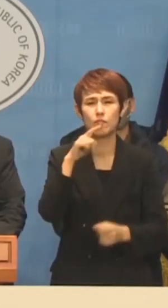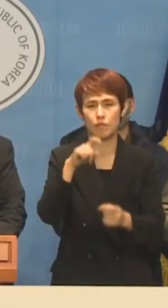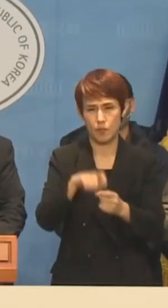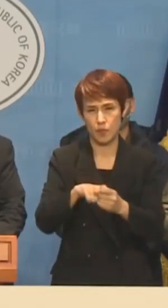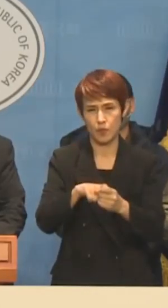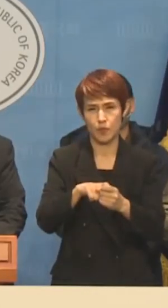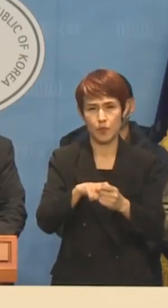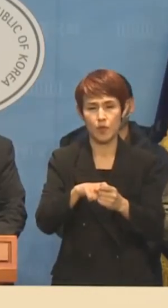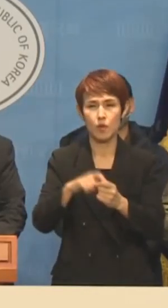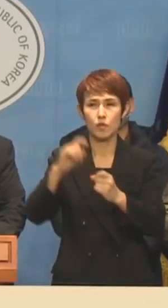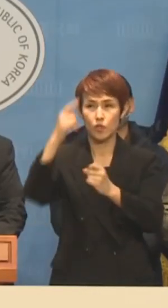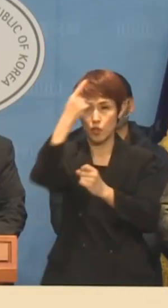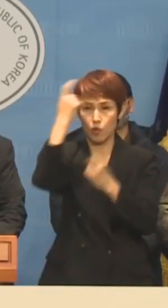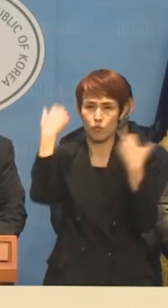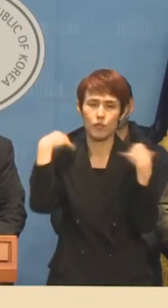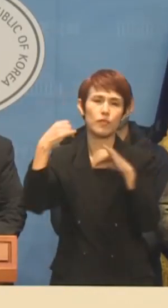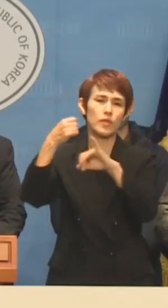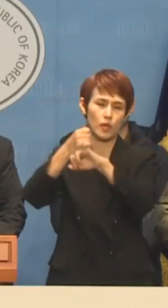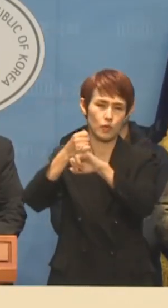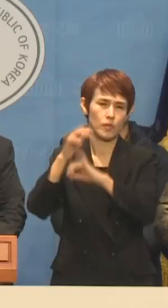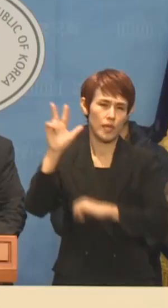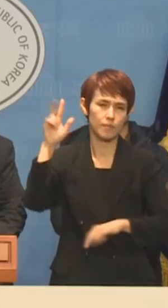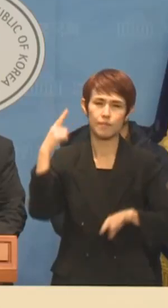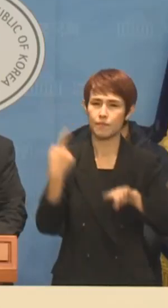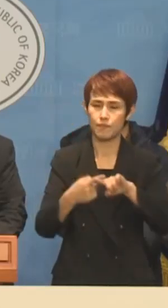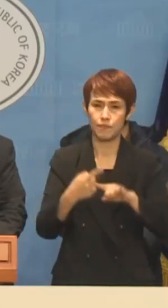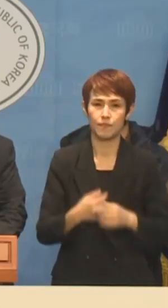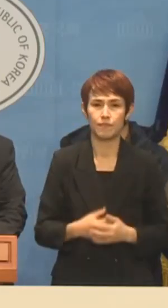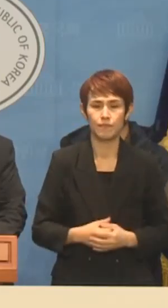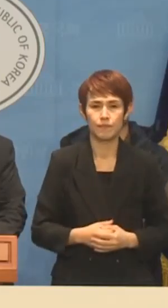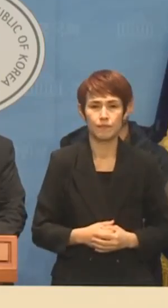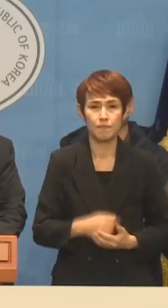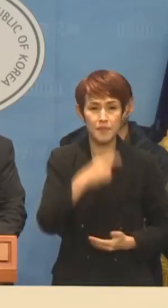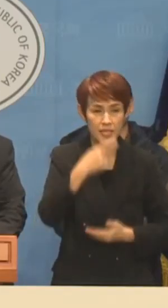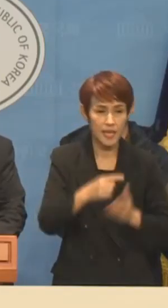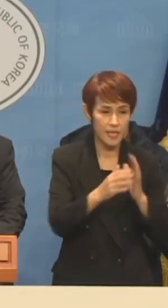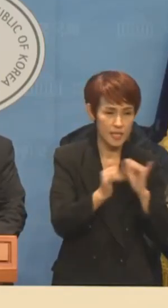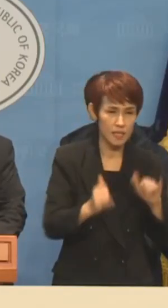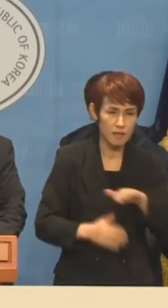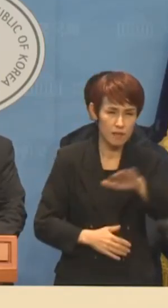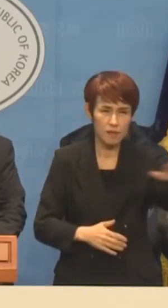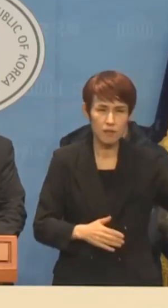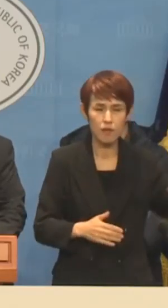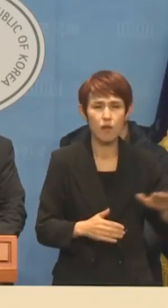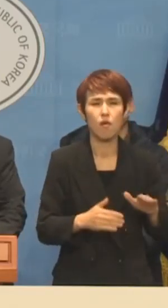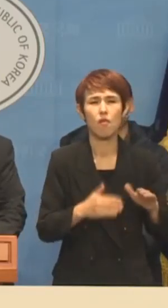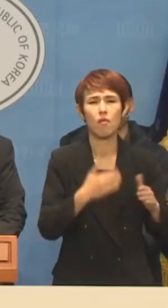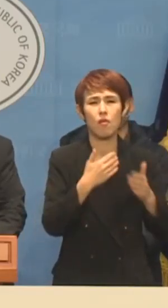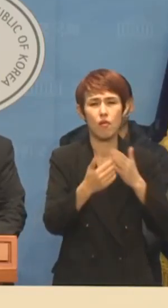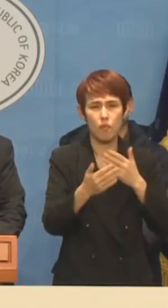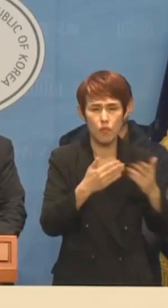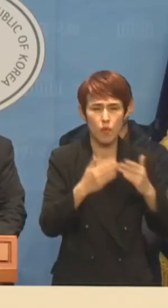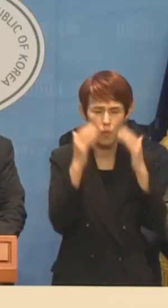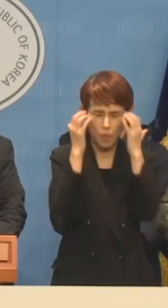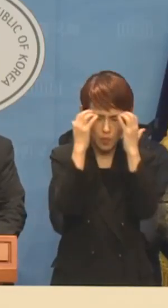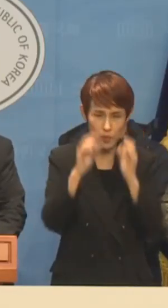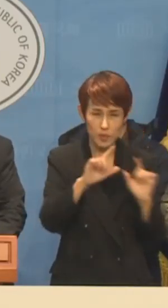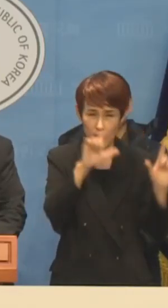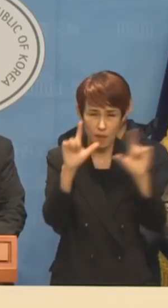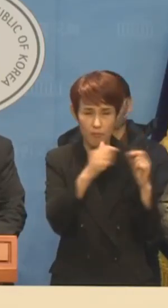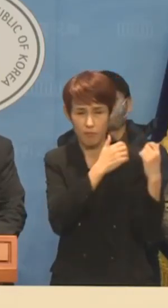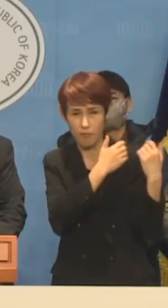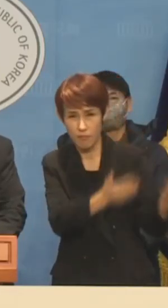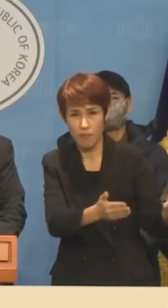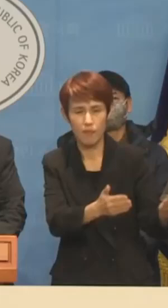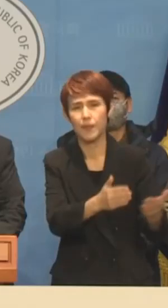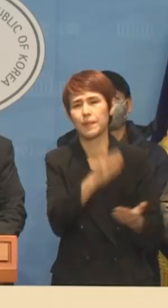않겠다는 국가의 약속이며 다짐입니다. 피해자들이 겪고 있는 고통의 삶에 더는 방치되지